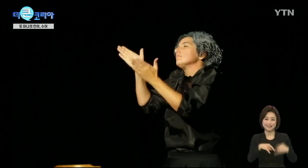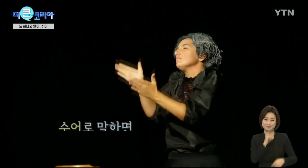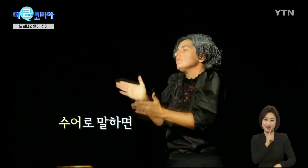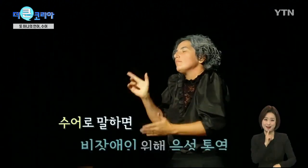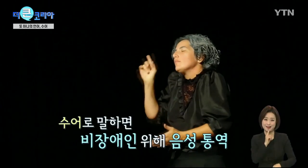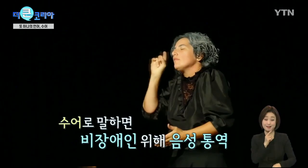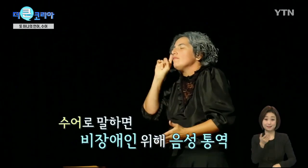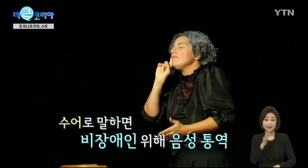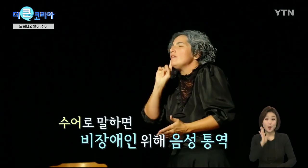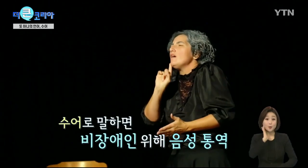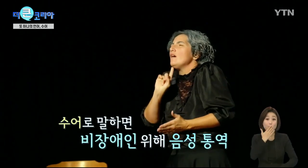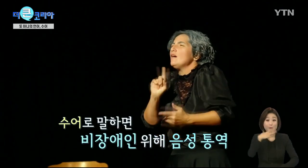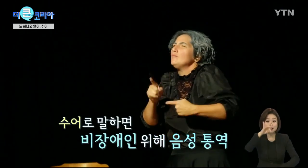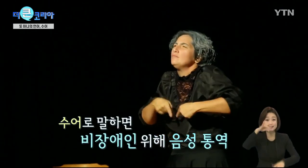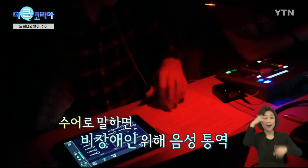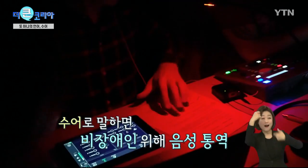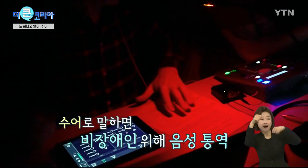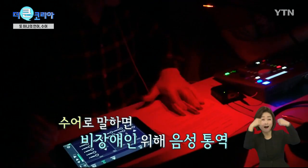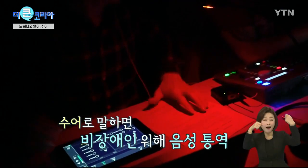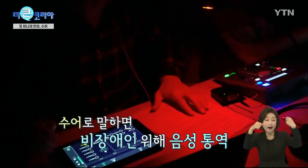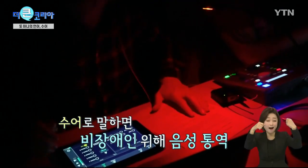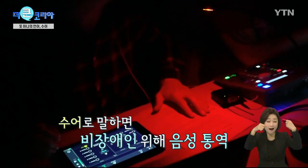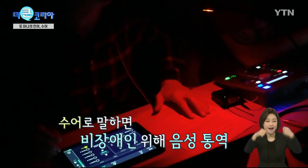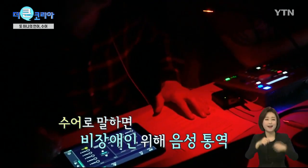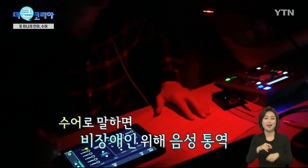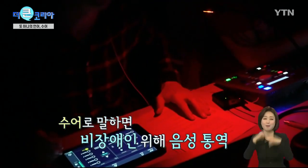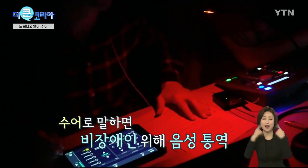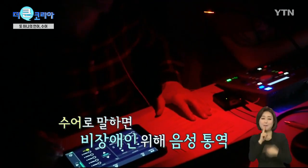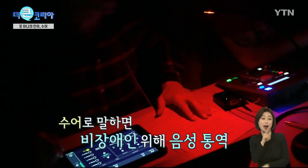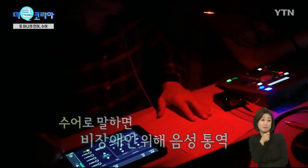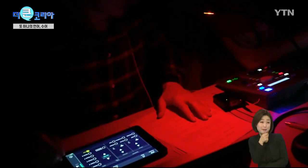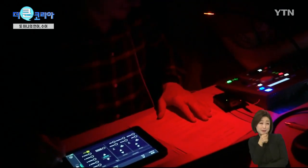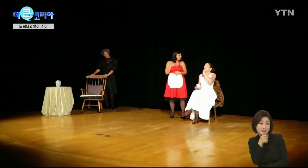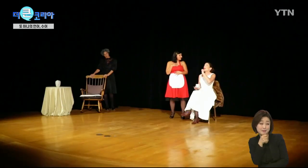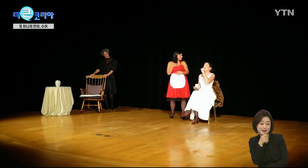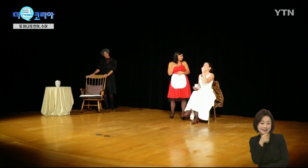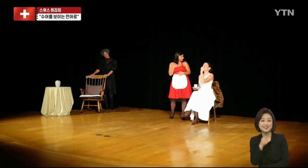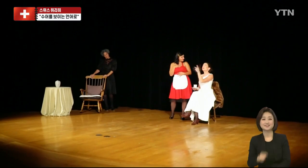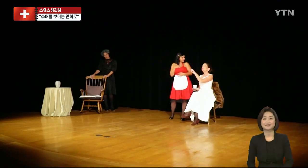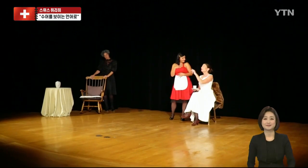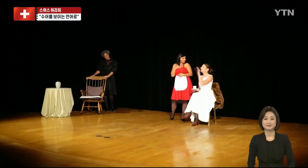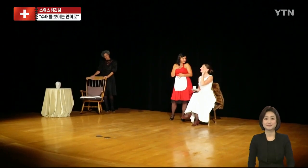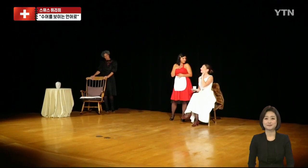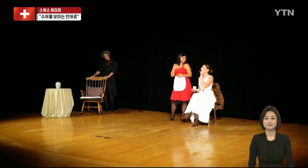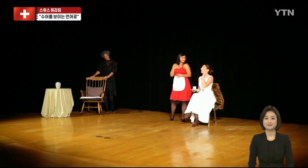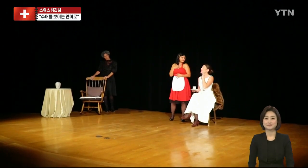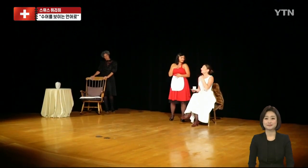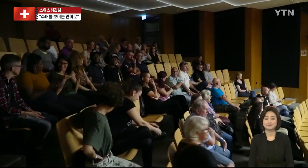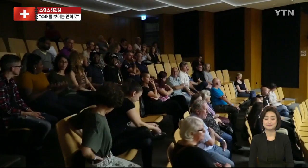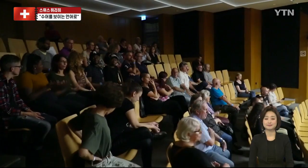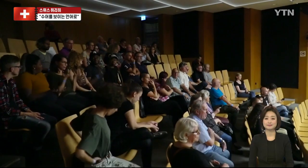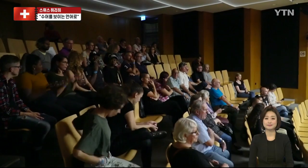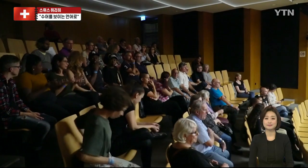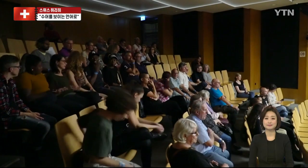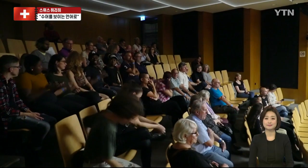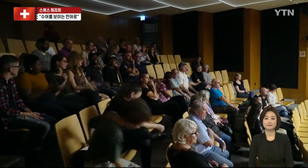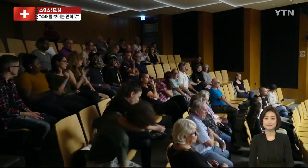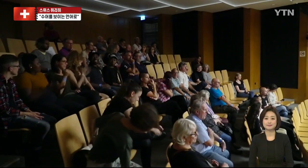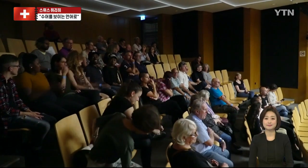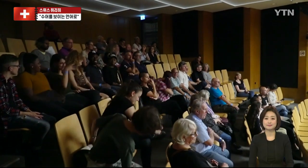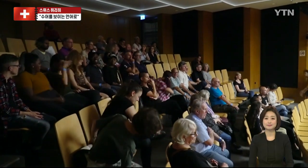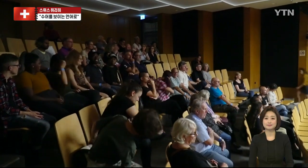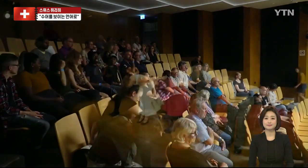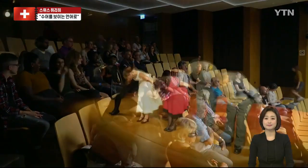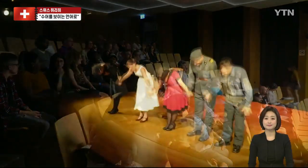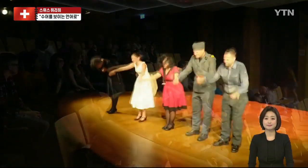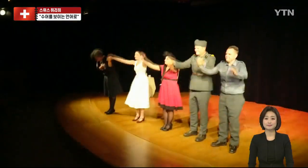수어로 얘기를 하면 프랑스 말로 다시 통역을 합니다. Le meilleur ami d'Ernest, Frédéric, un trésor de gentillesse qui